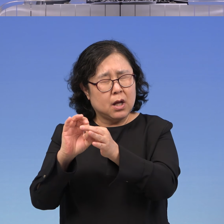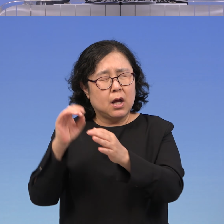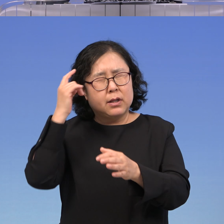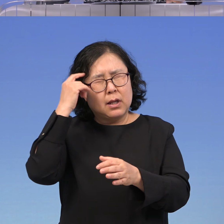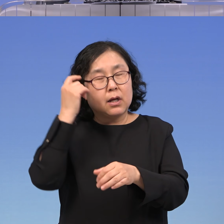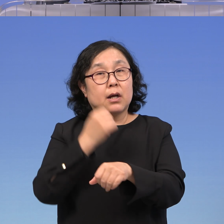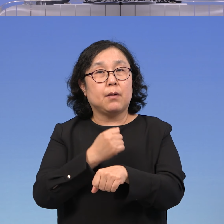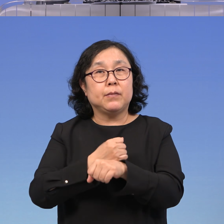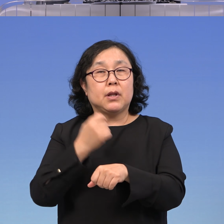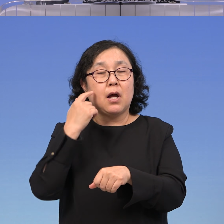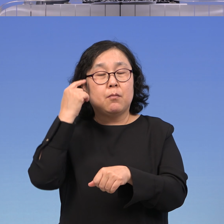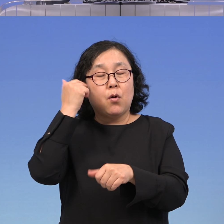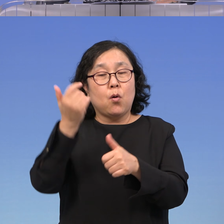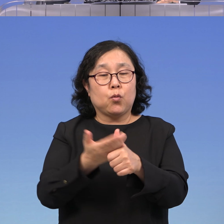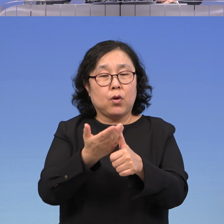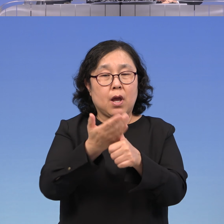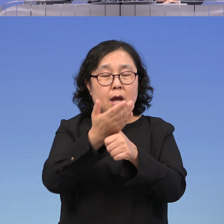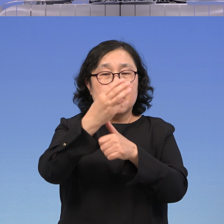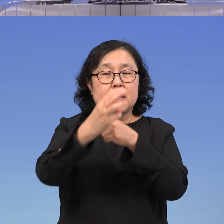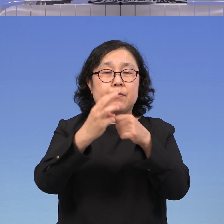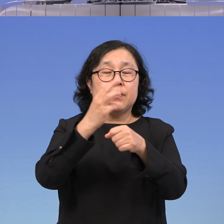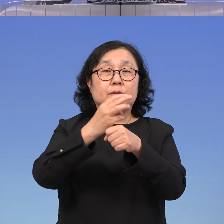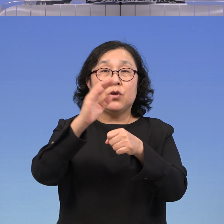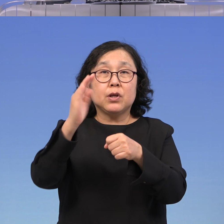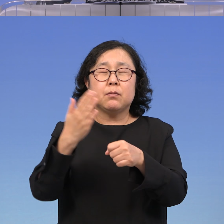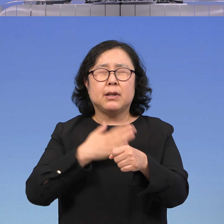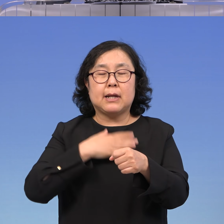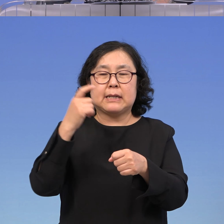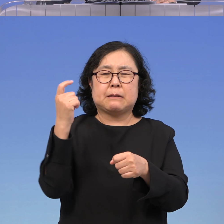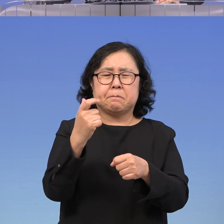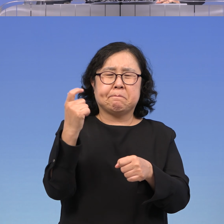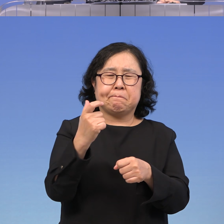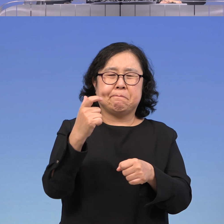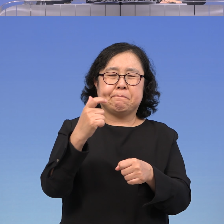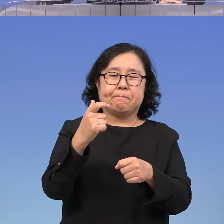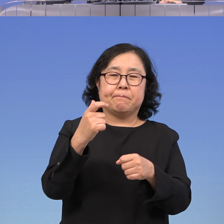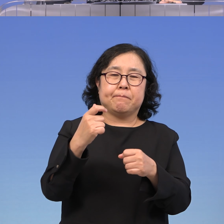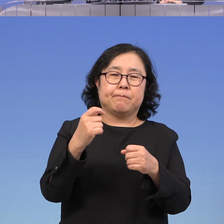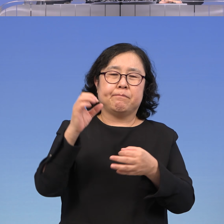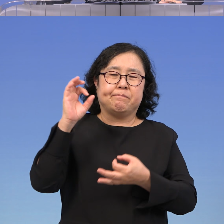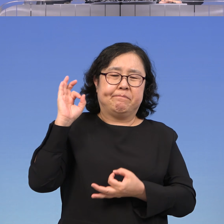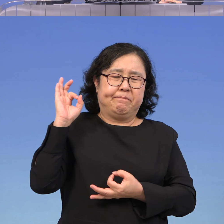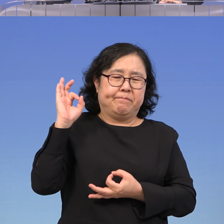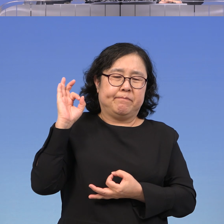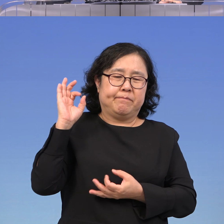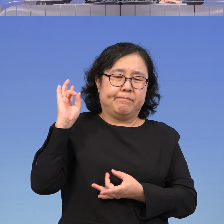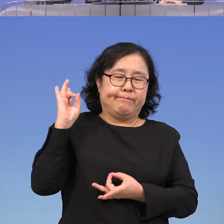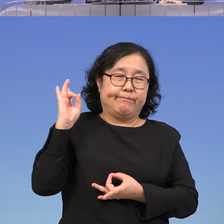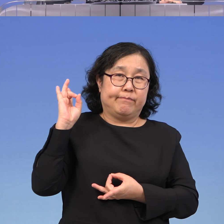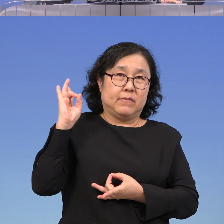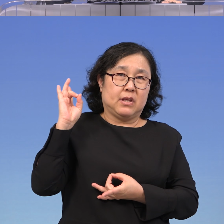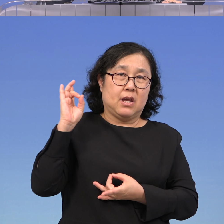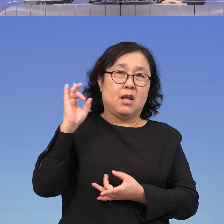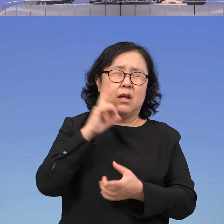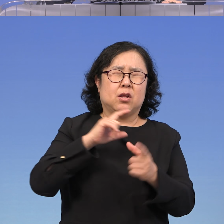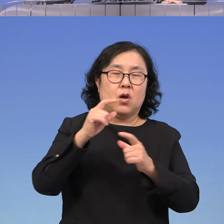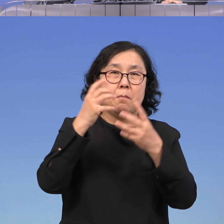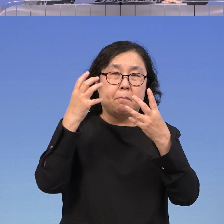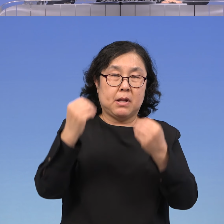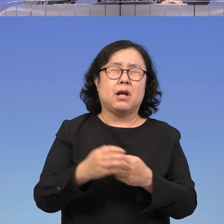목기 30년이라는 이 순간까지도 여전히 저에게는 경직이 많다는 걸 부끄럽지만 고백하지 않을 수 없는 것